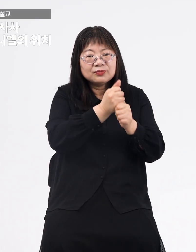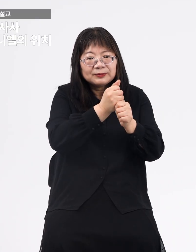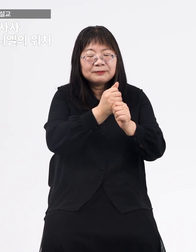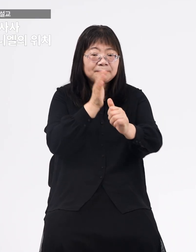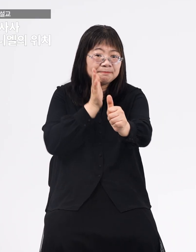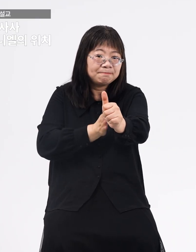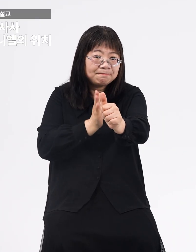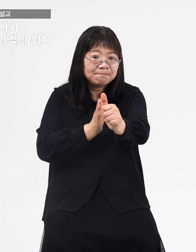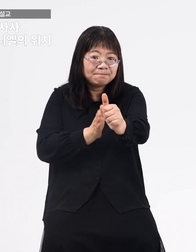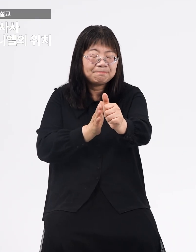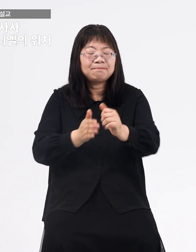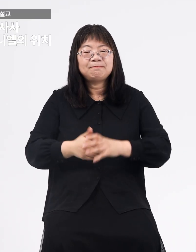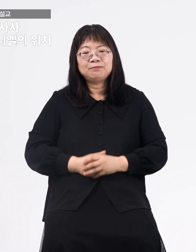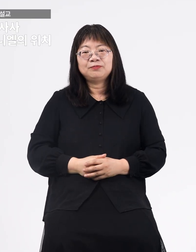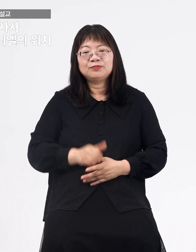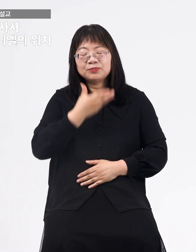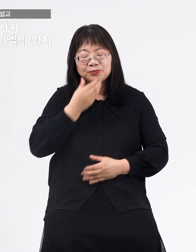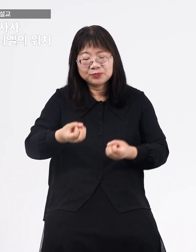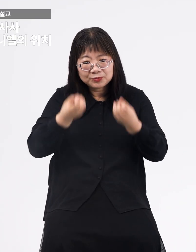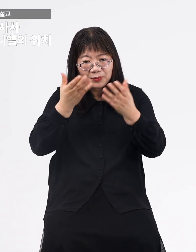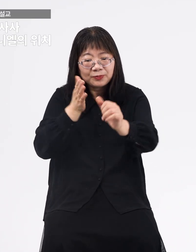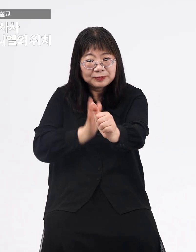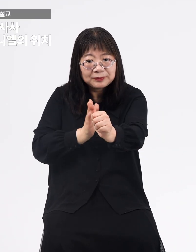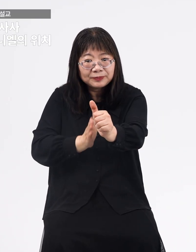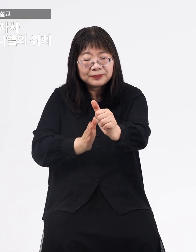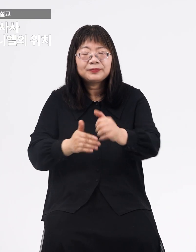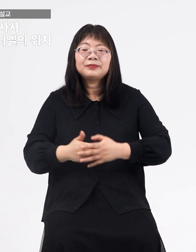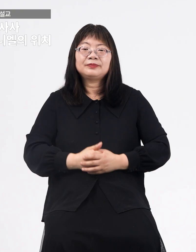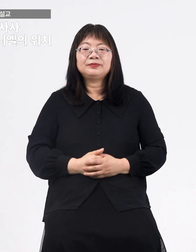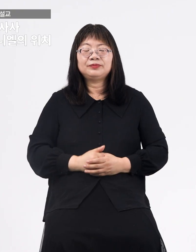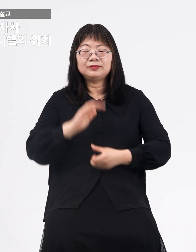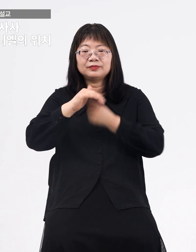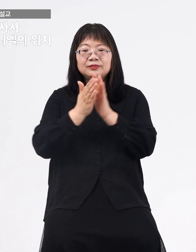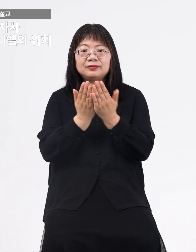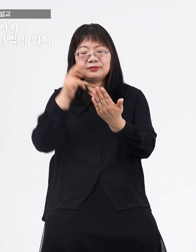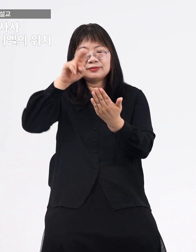붙들기를 축복합니다. 성경을 다시 보십시다.